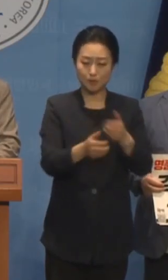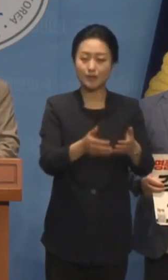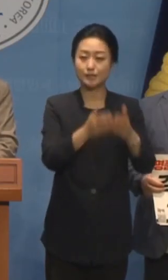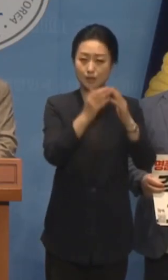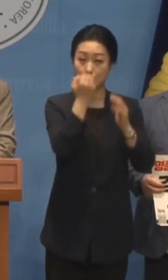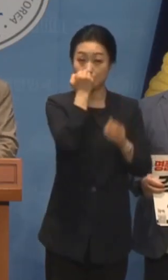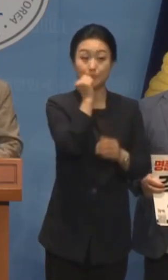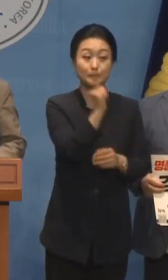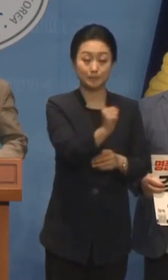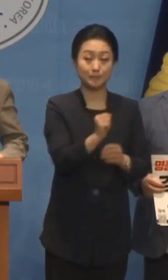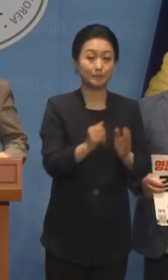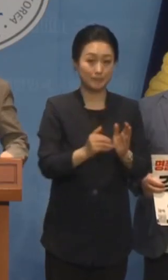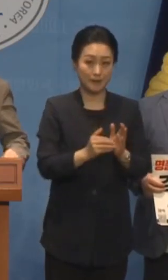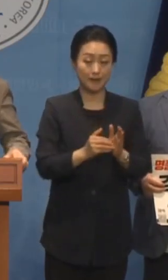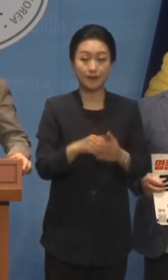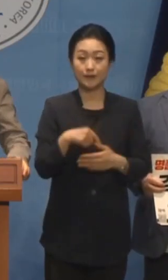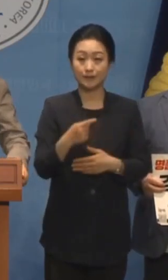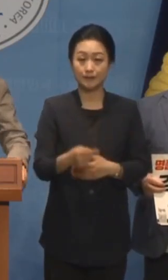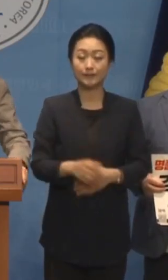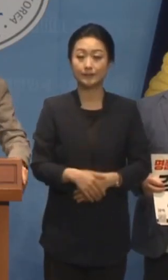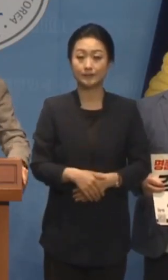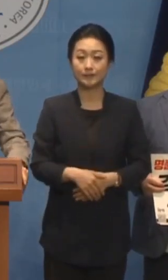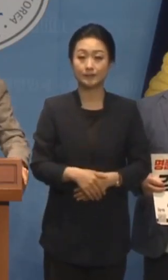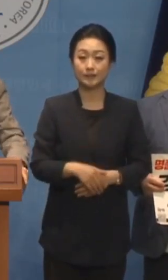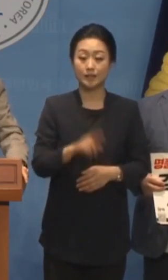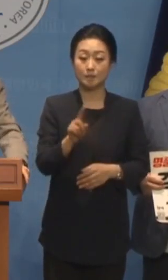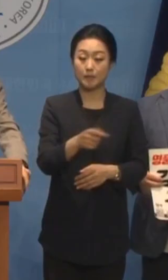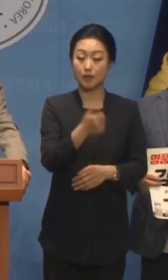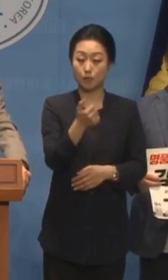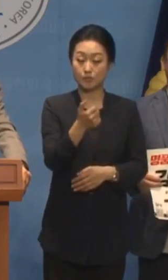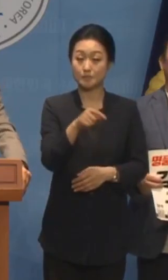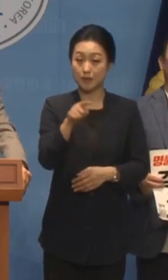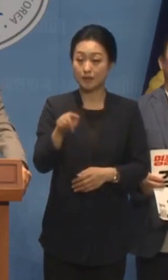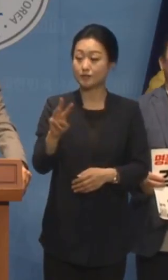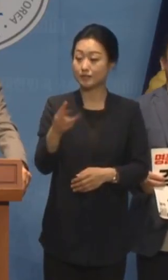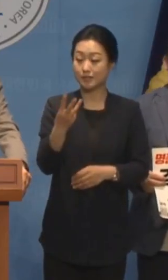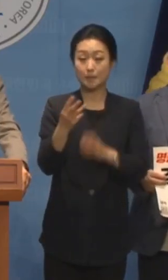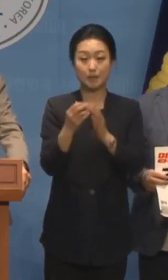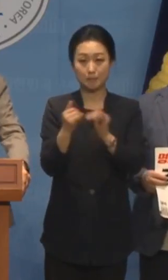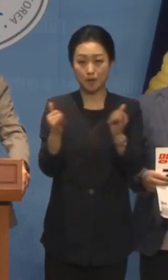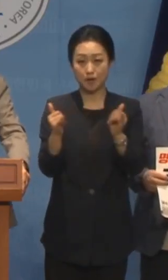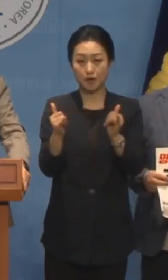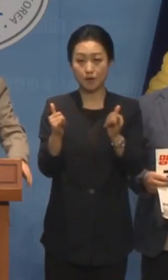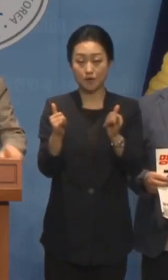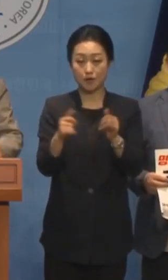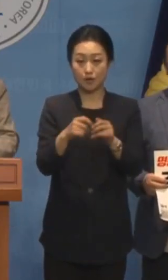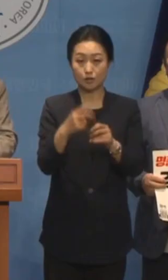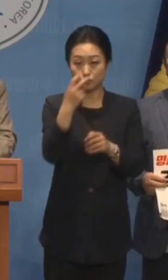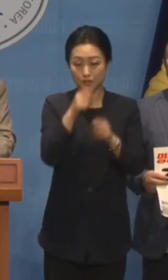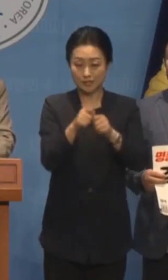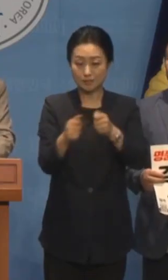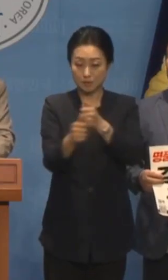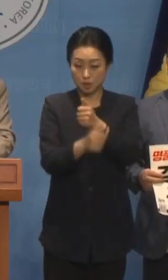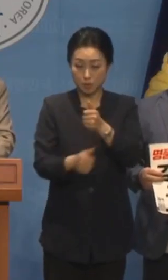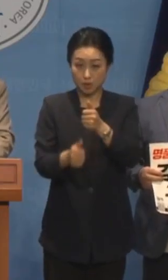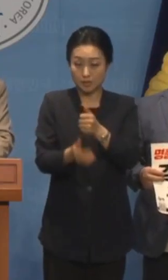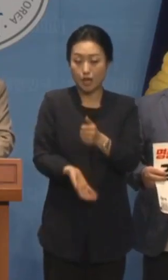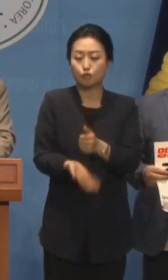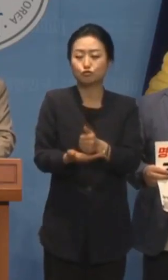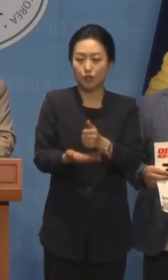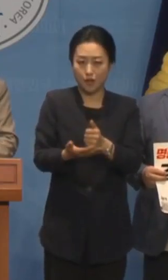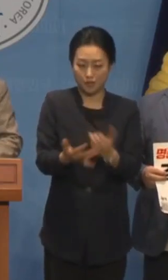없습니다. 특별히 150명에서 300명의 수심위 위원들을 추천하는